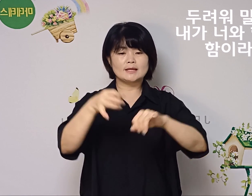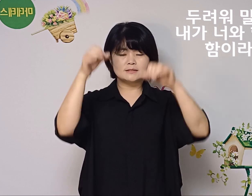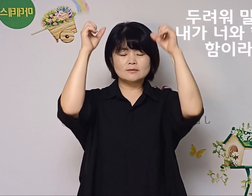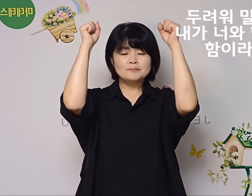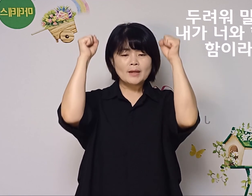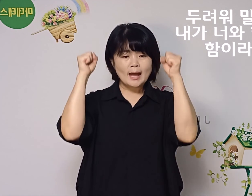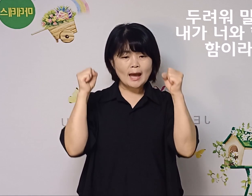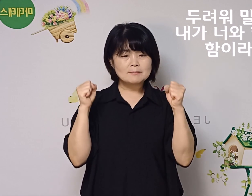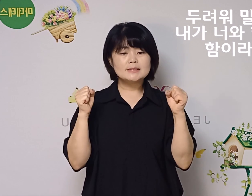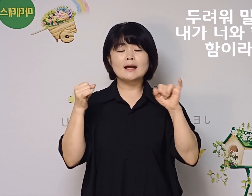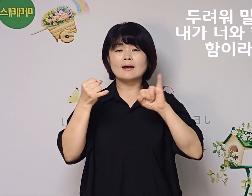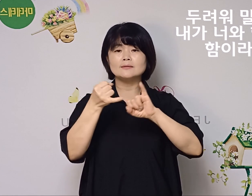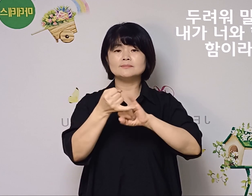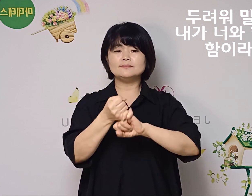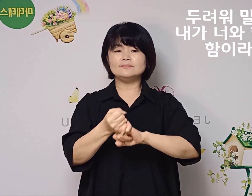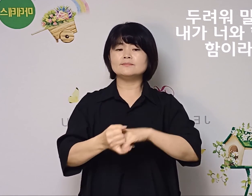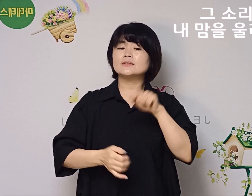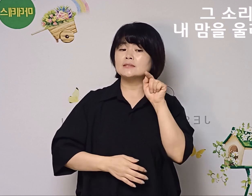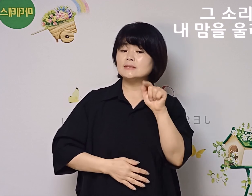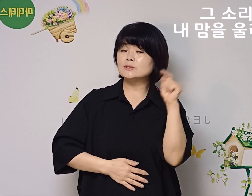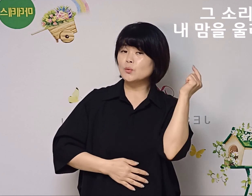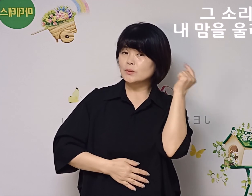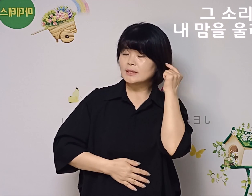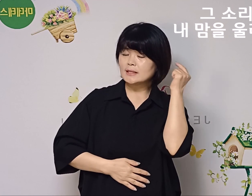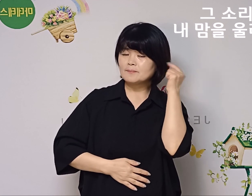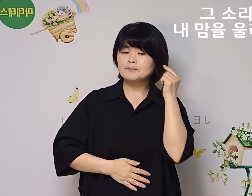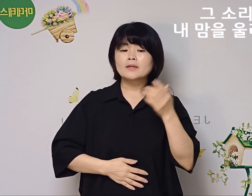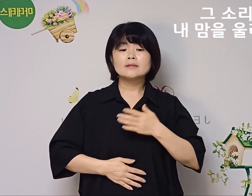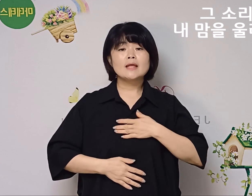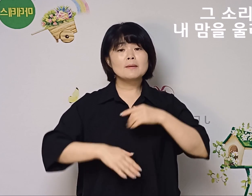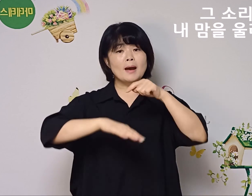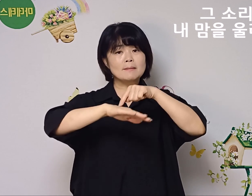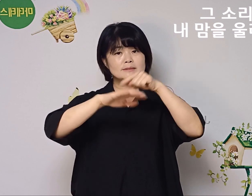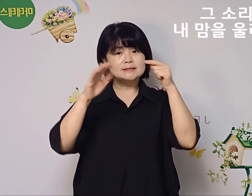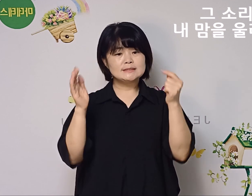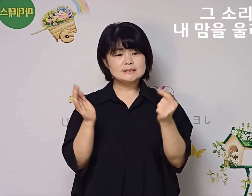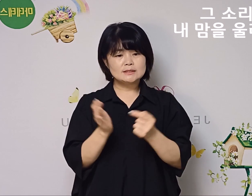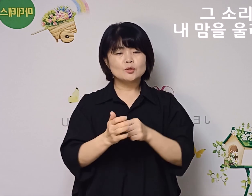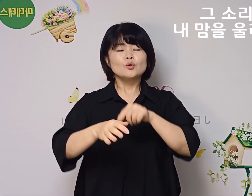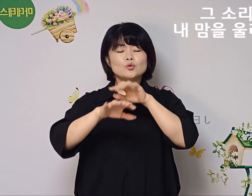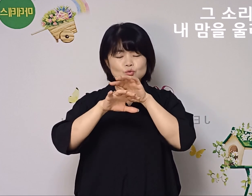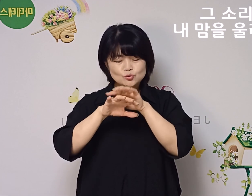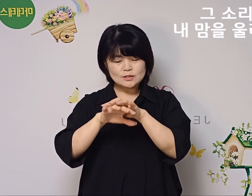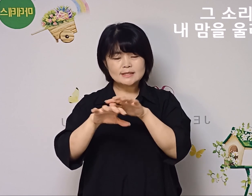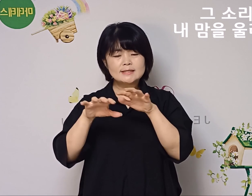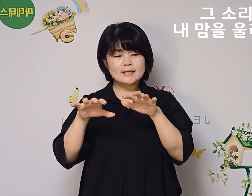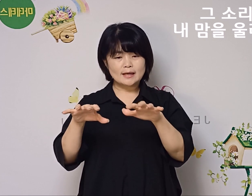그래서 함이라. 그 소리 내 마음을 울리네.